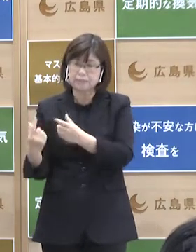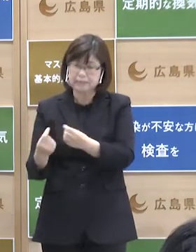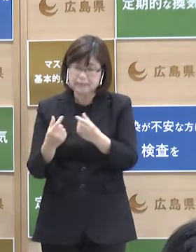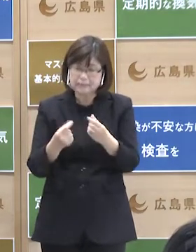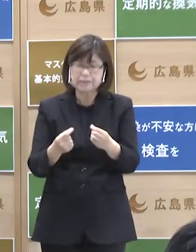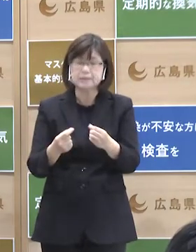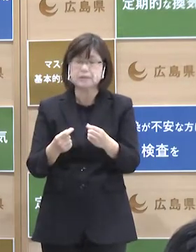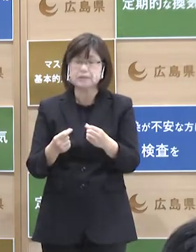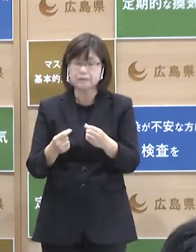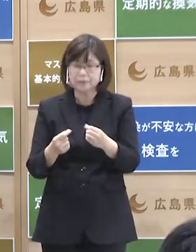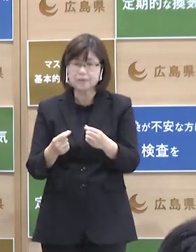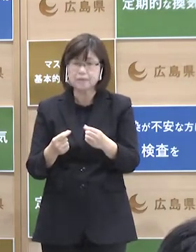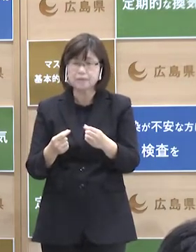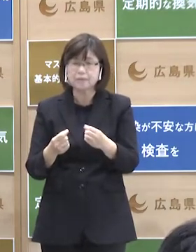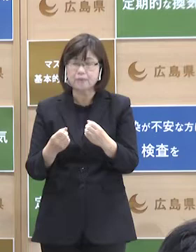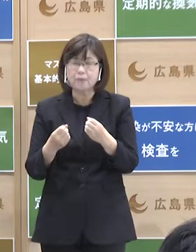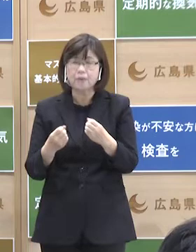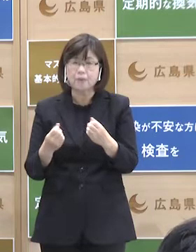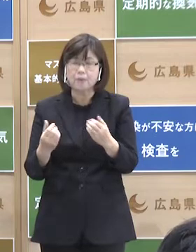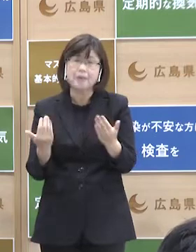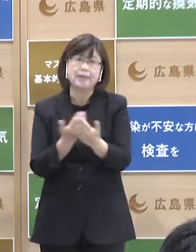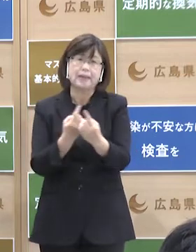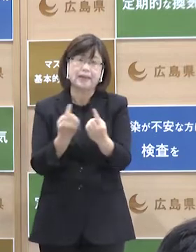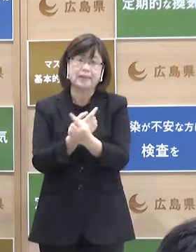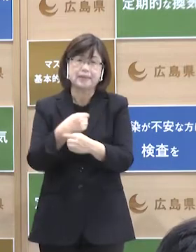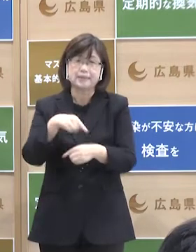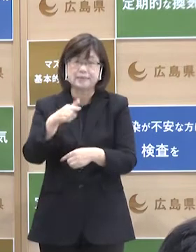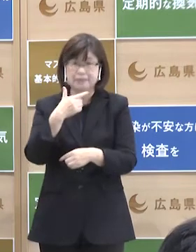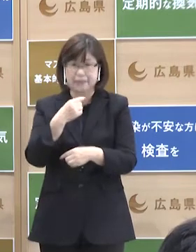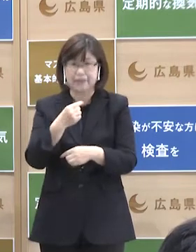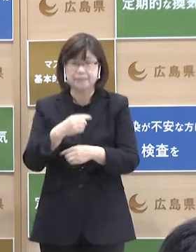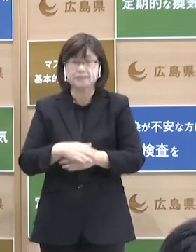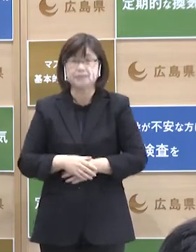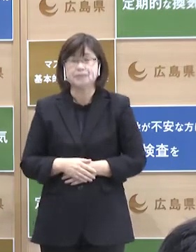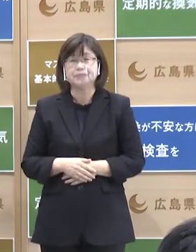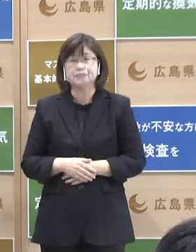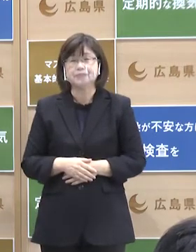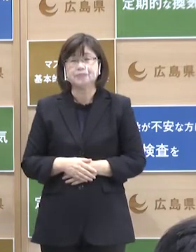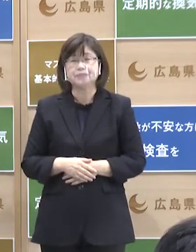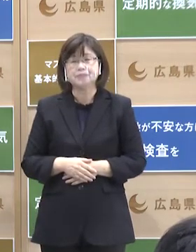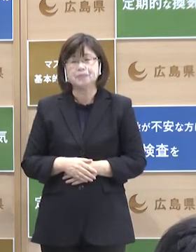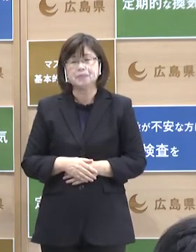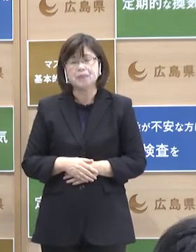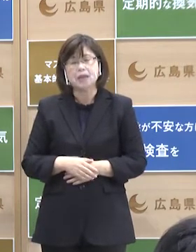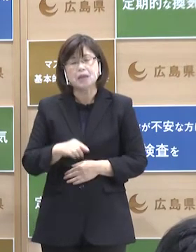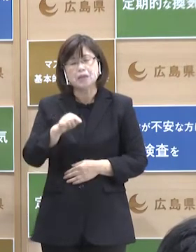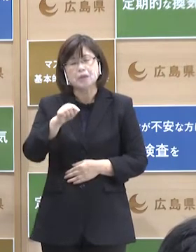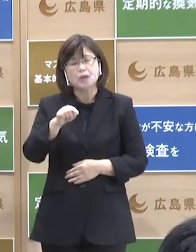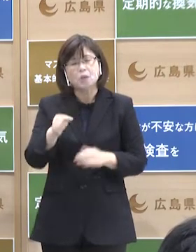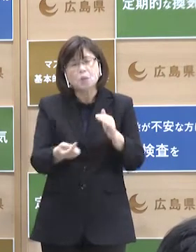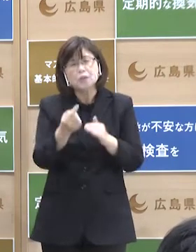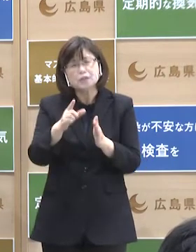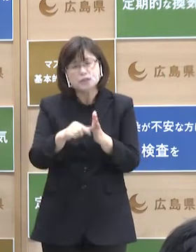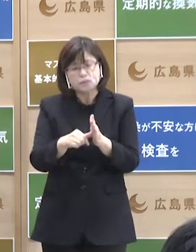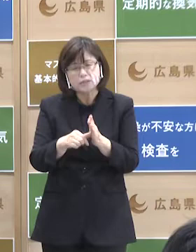要があるというふうには思っています。まあ、その時にまた、このウイルスの特性とかですね、いろんなことで、